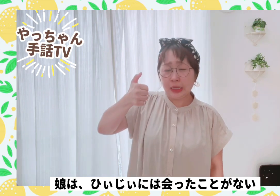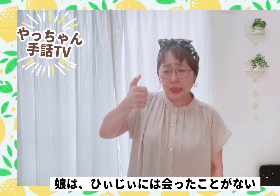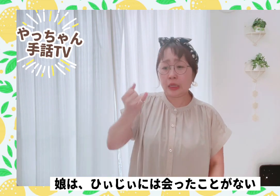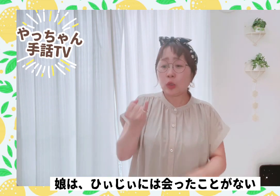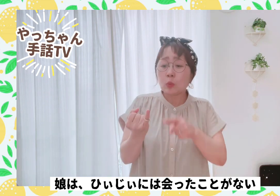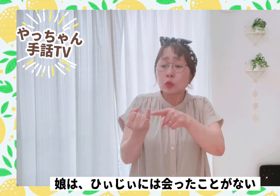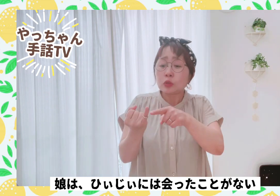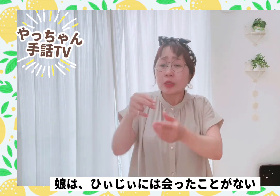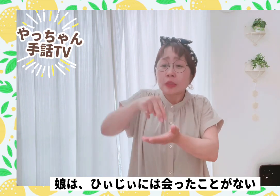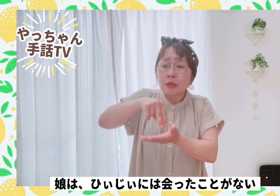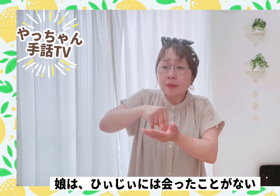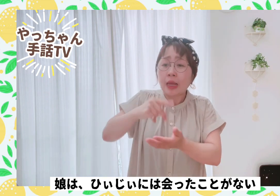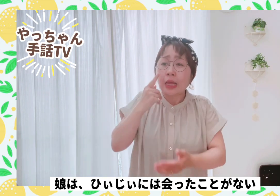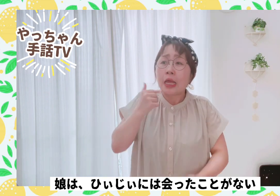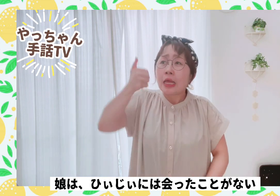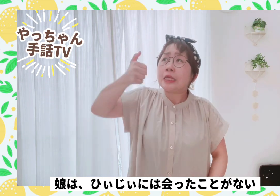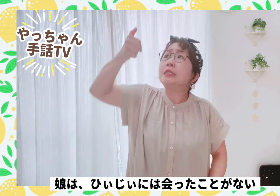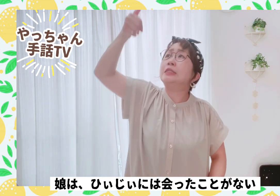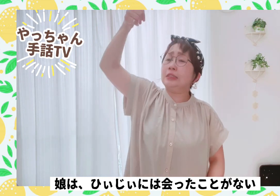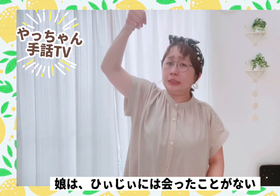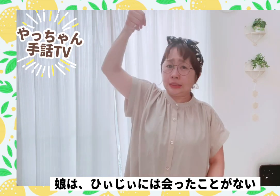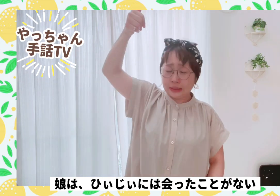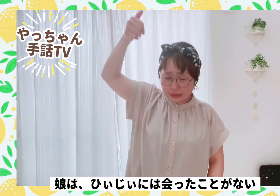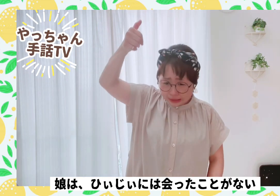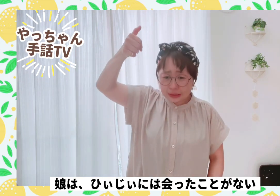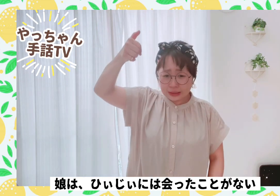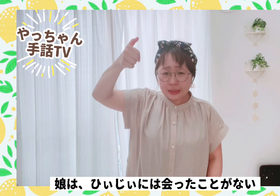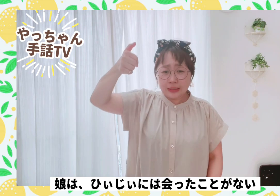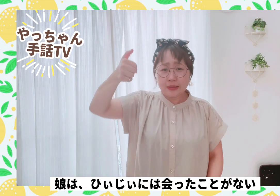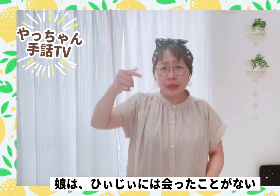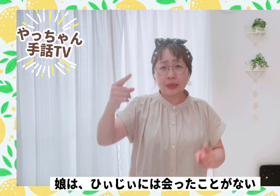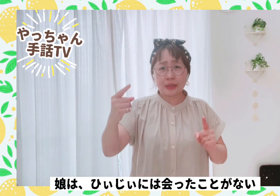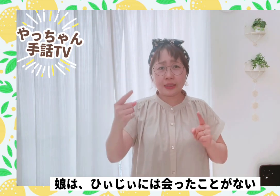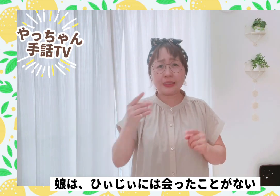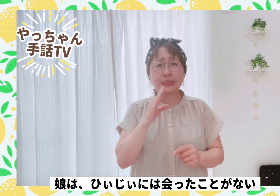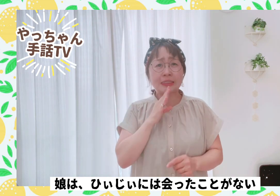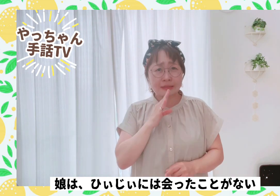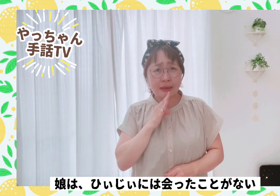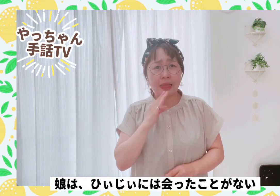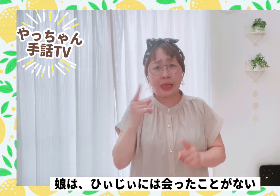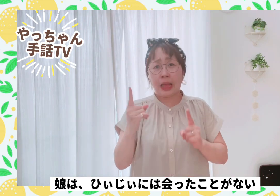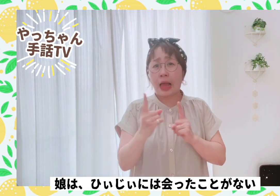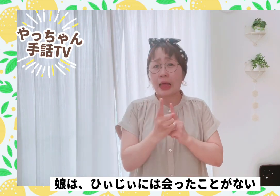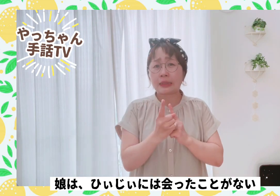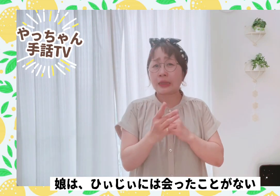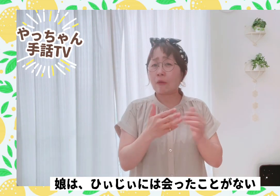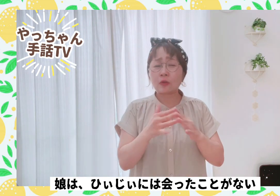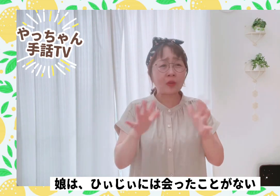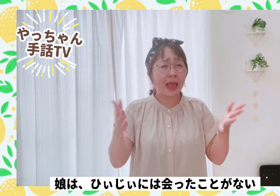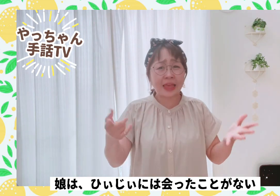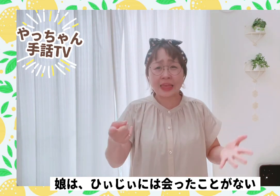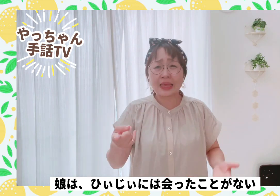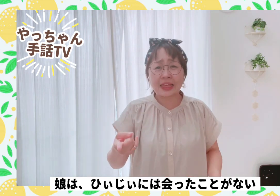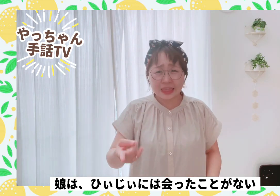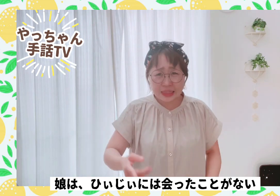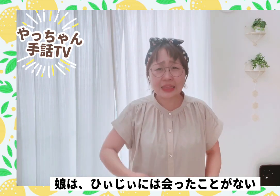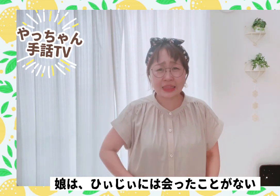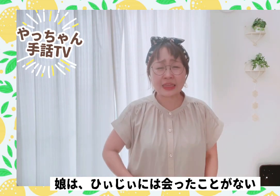私のおじいちゃんなので、娘にとってはひいおじいちゃんになります。実際に会ったことないんです